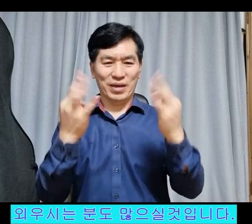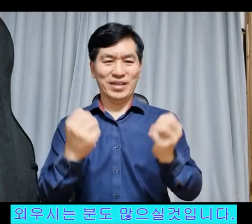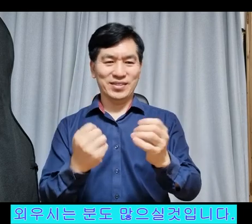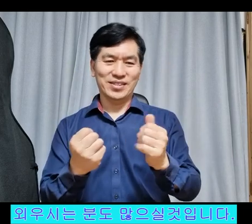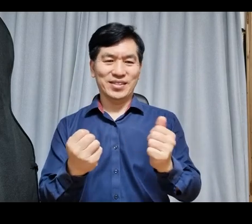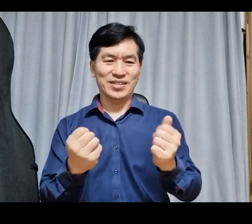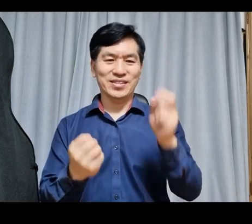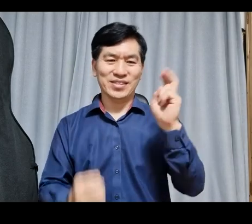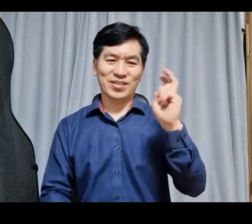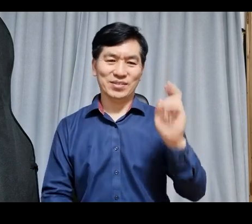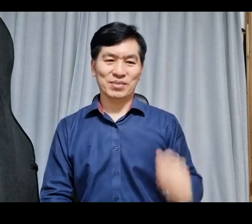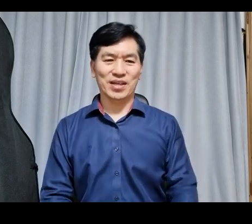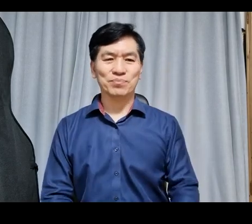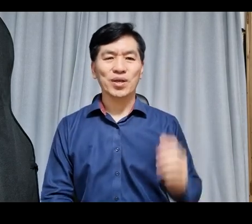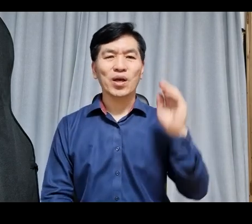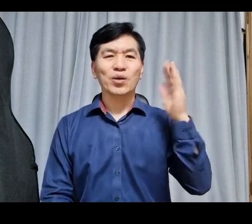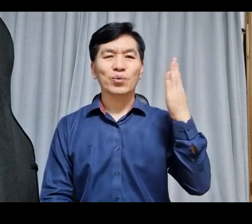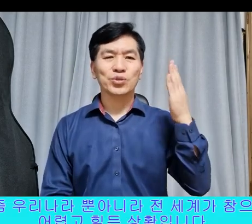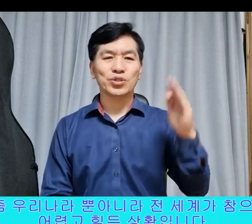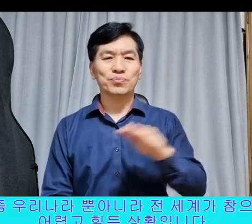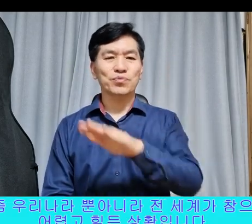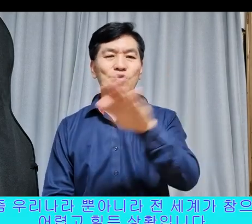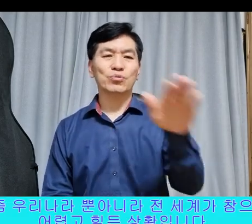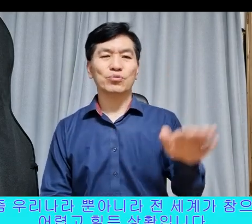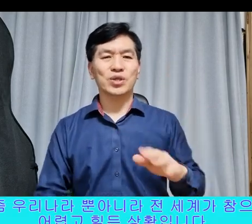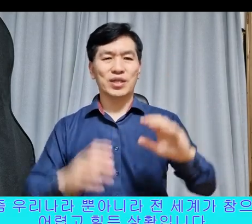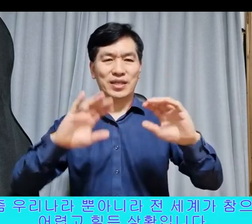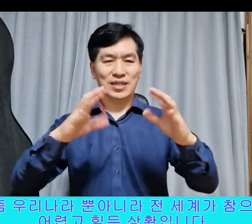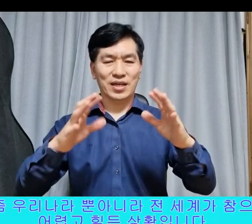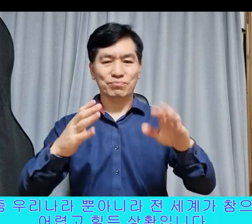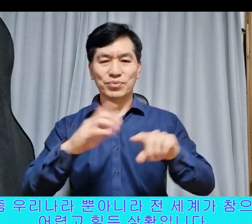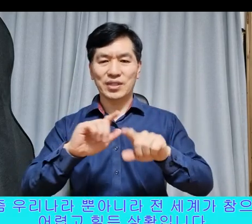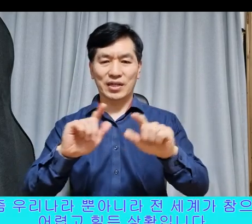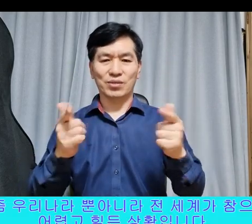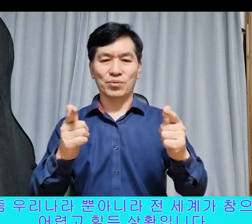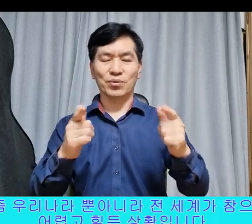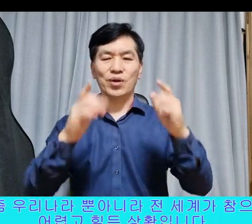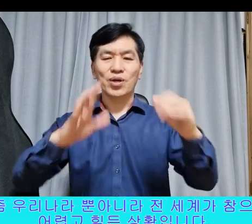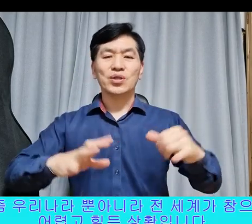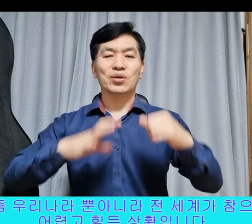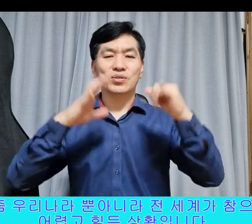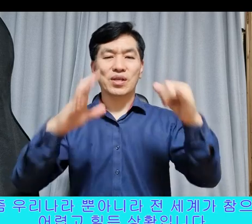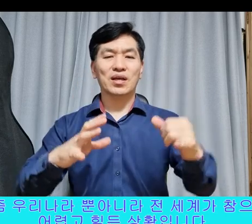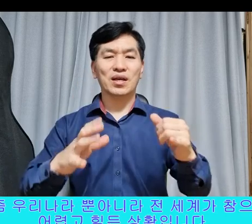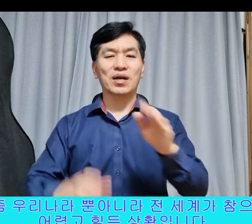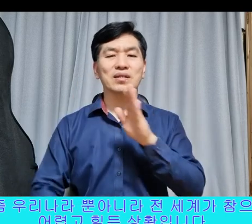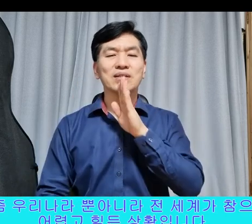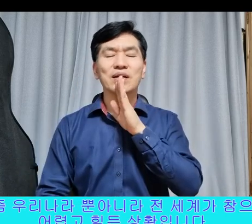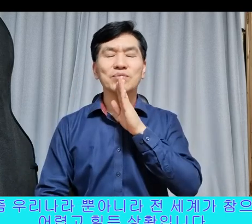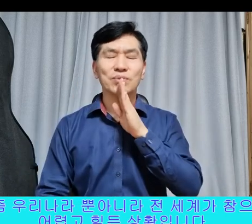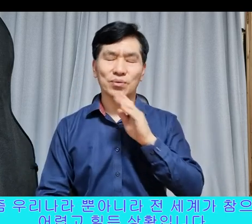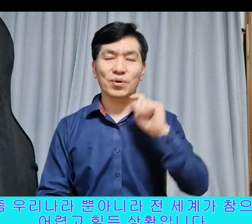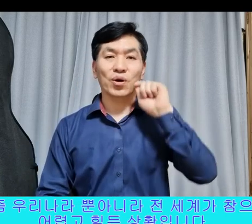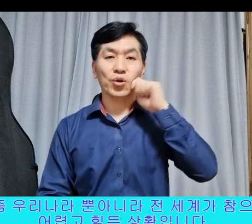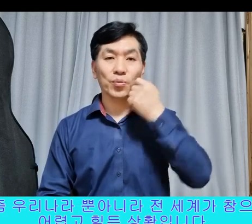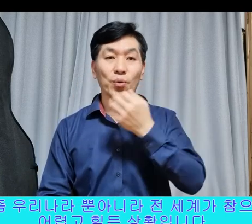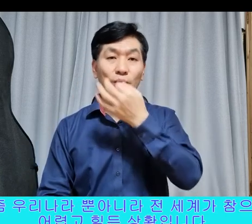많이 있을 겁니다. 요즘 우리나라뿐 아니고 전 세계가 참으로 어렵고